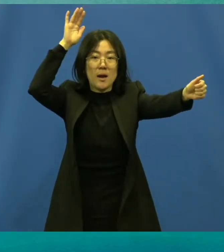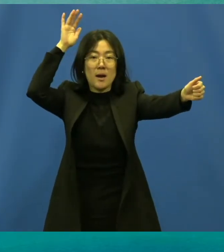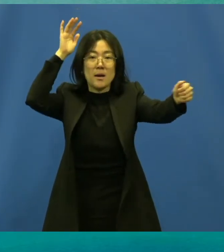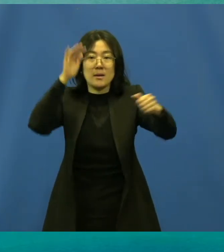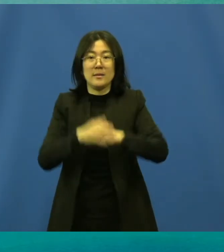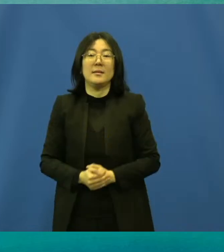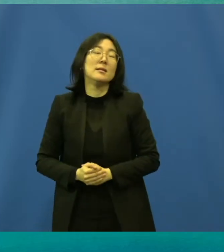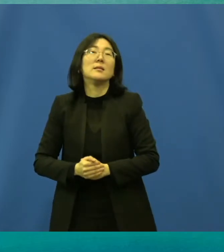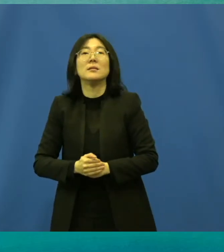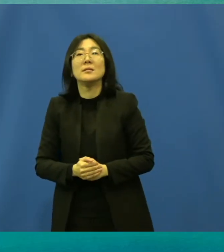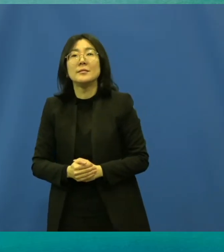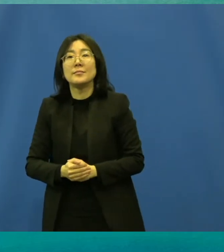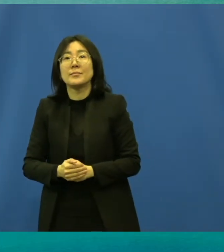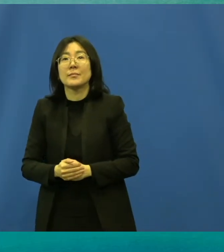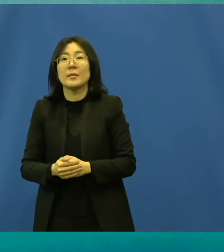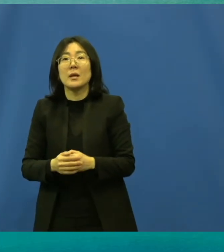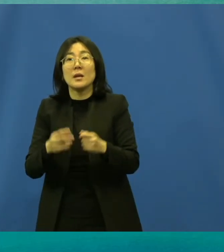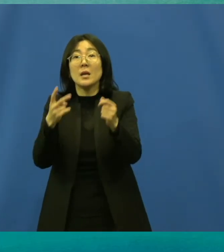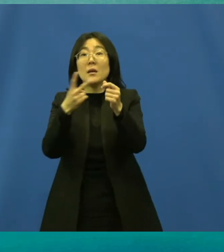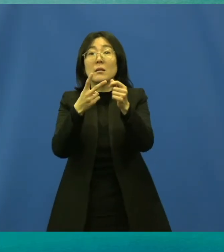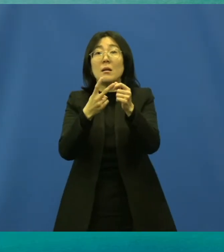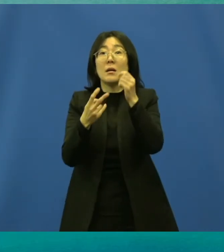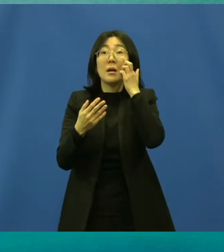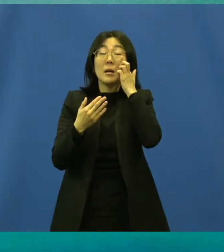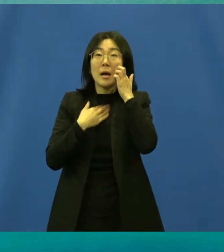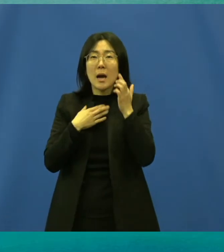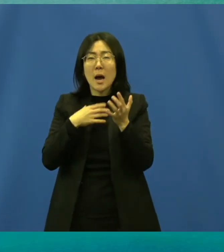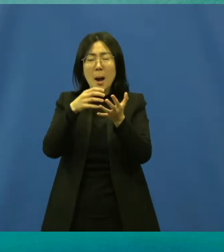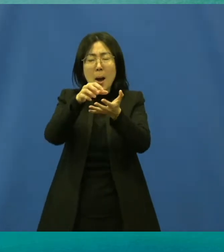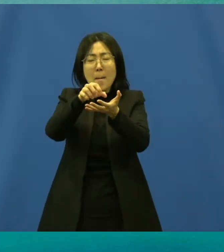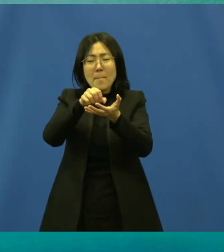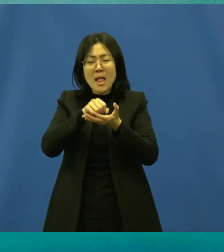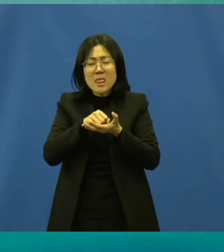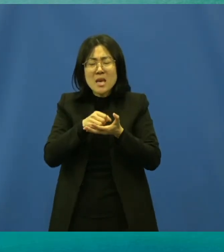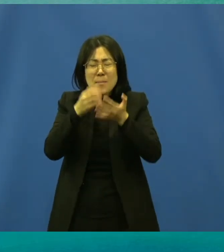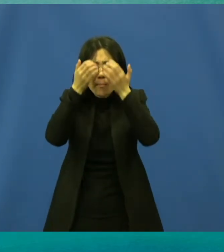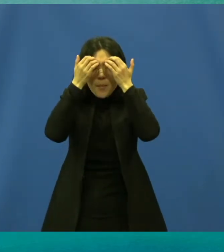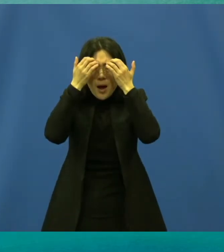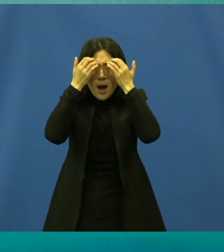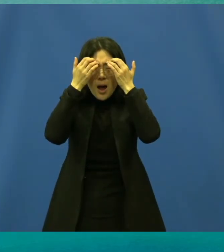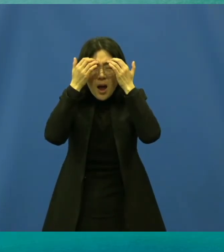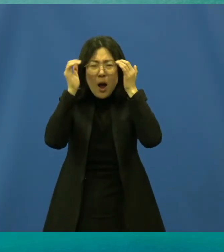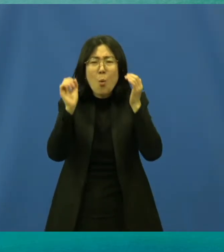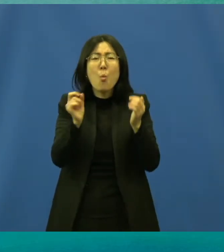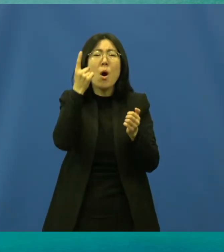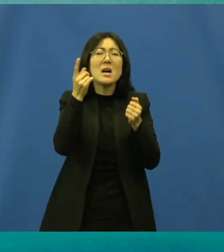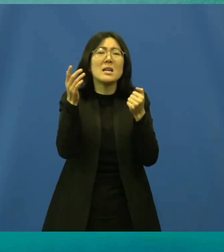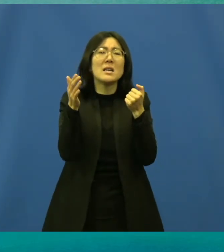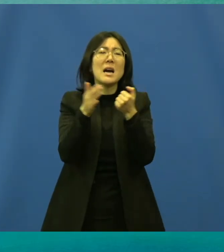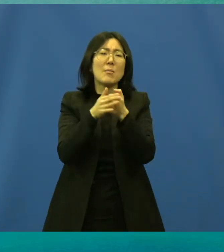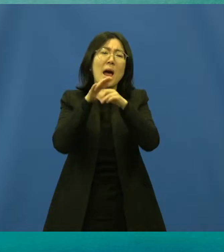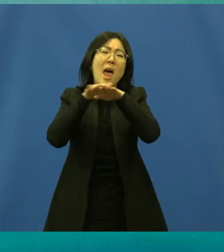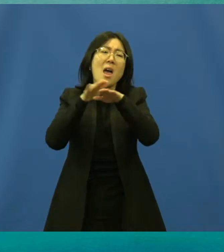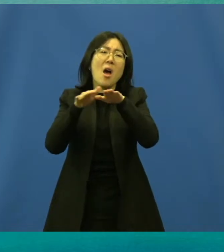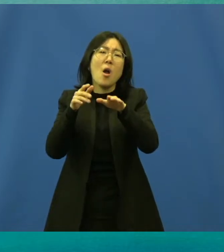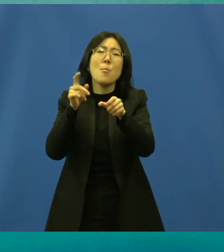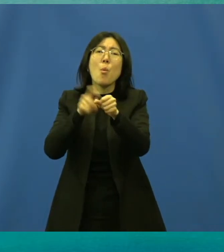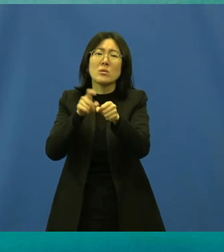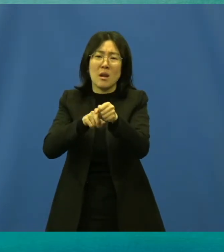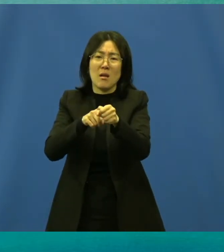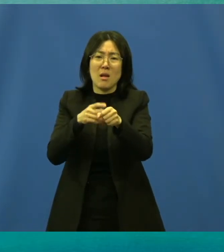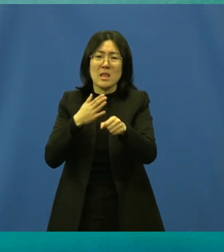자, 2절을 보면 이르되 내가 받는 고난으로 말미암아 여호와께 불러 아뢰었더니 그랬어요. 내가